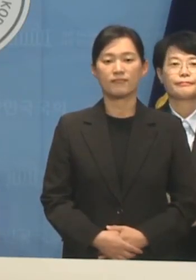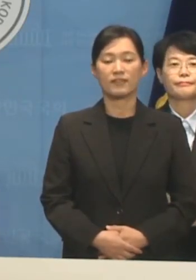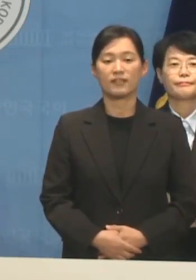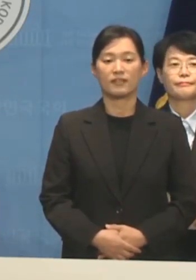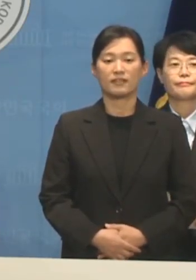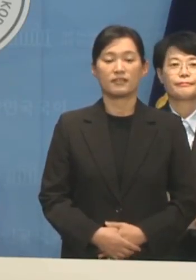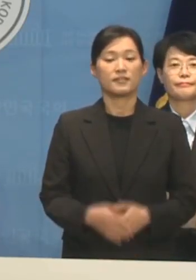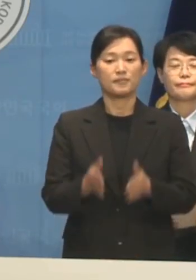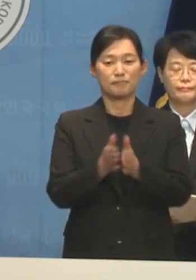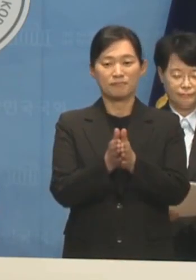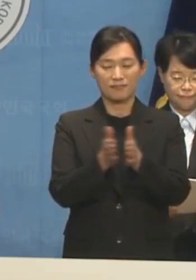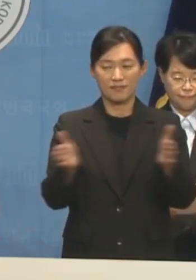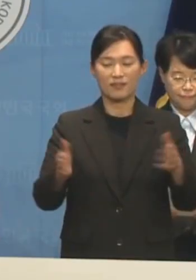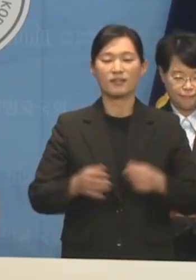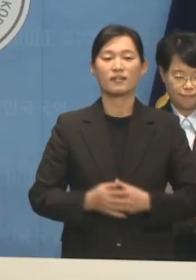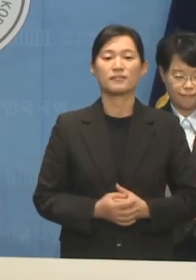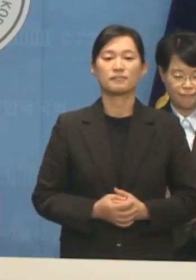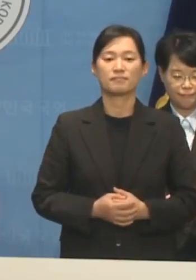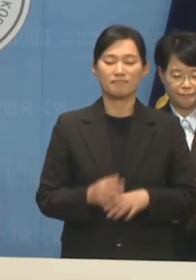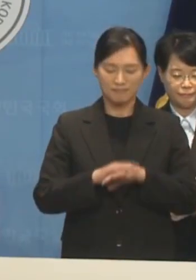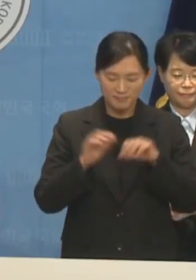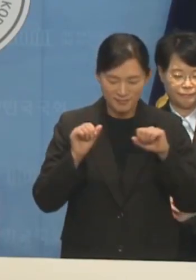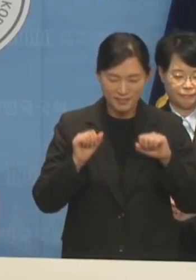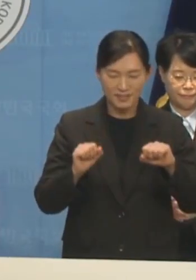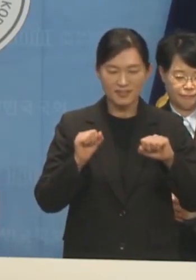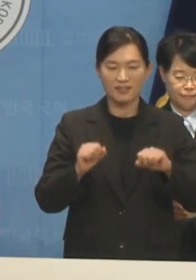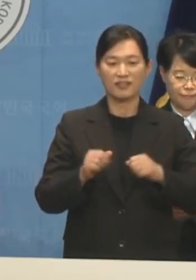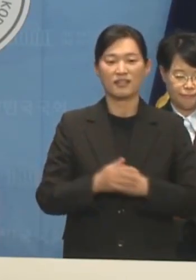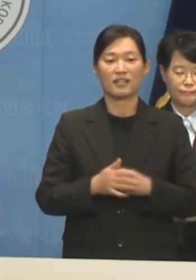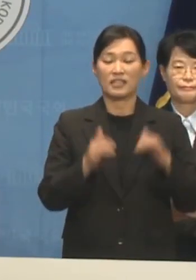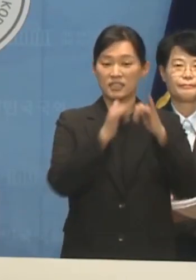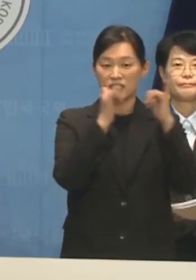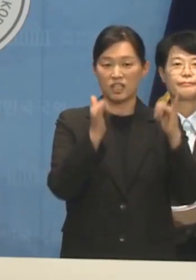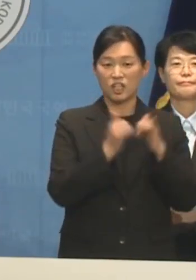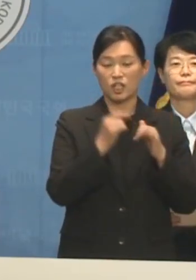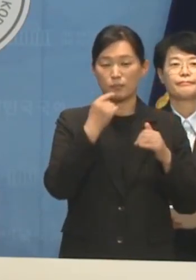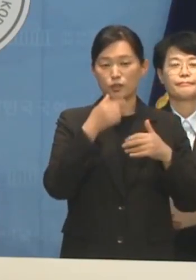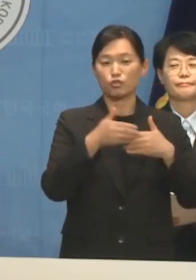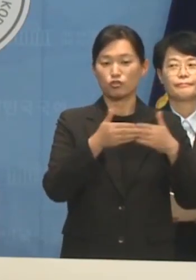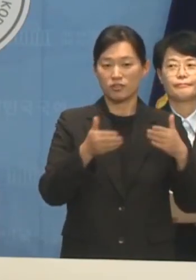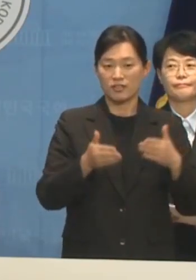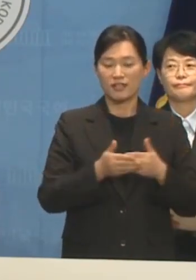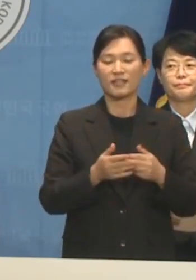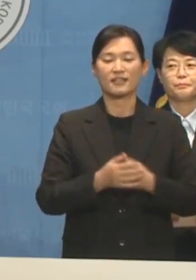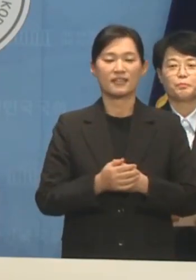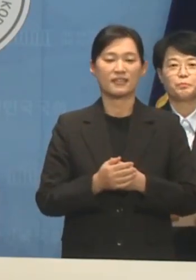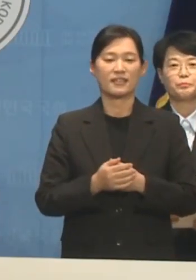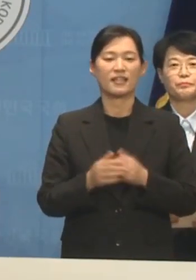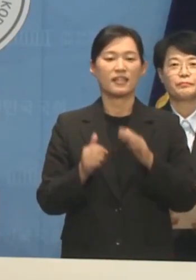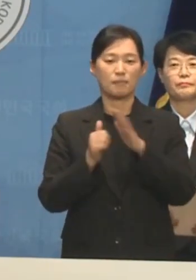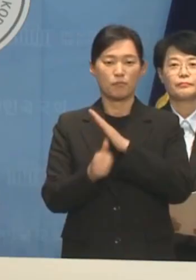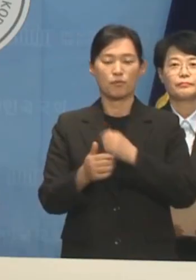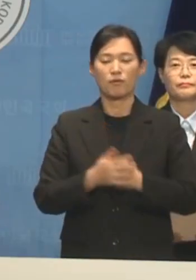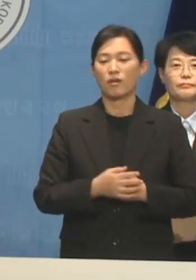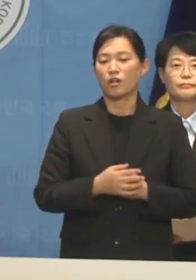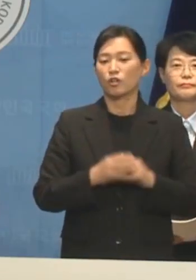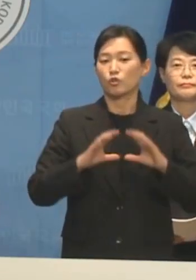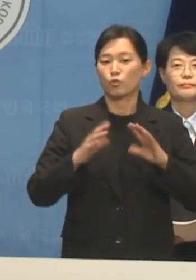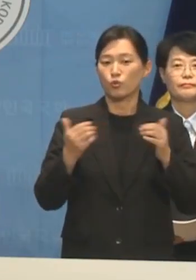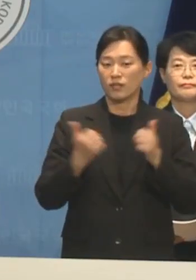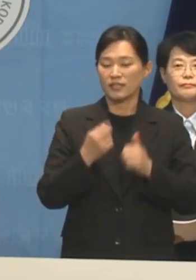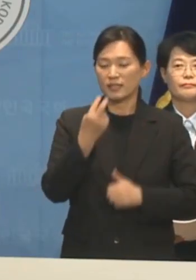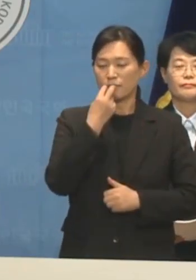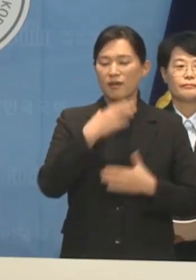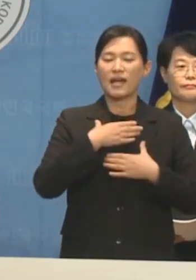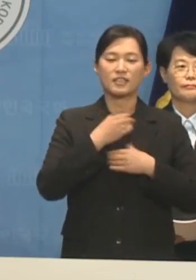기자회견 시작하도록 하겠습니다. 안녕하십니까. 사회민주당 당대표 국회의원 한창민입니다. 국회 생명안전포럼 책임연구위원을